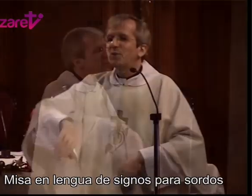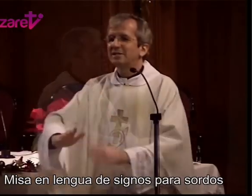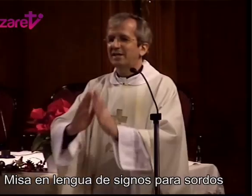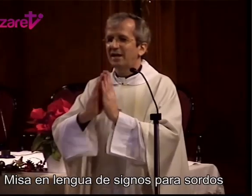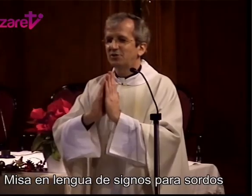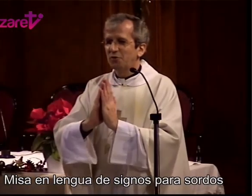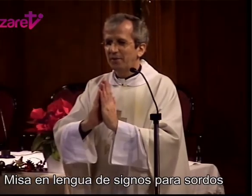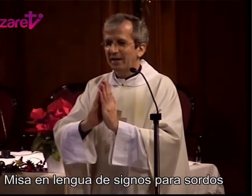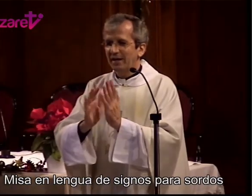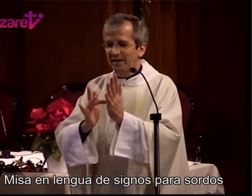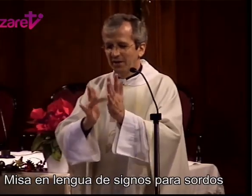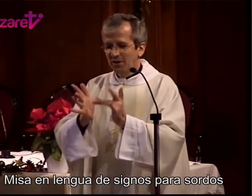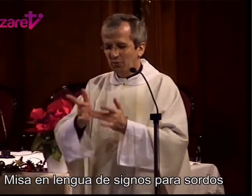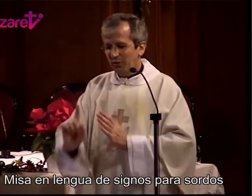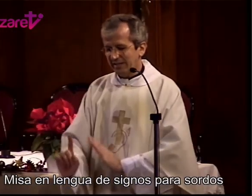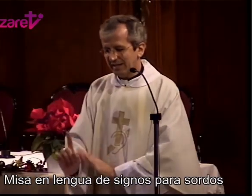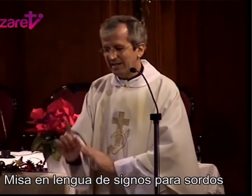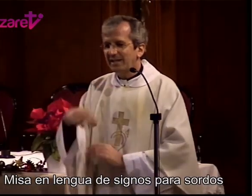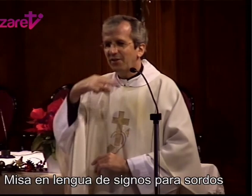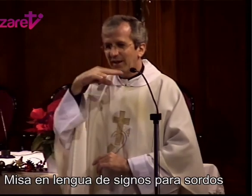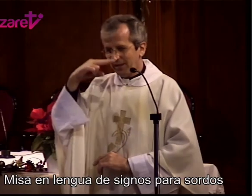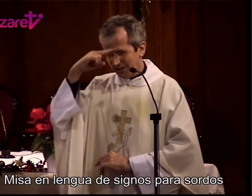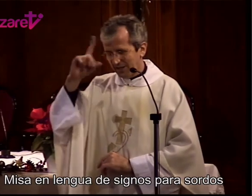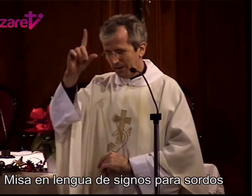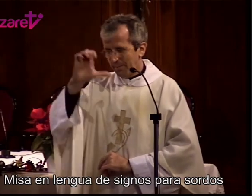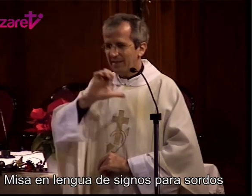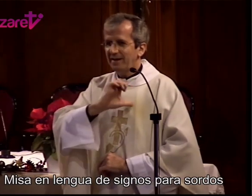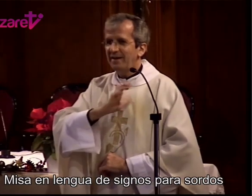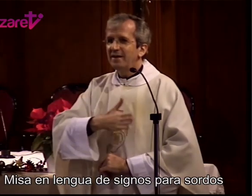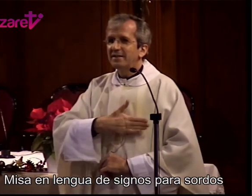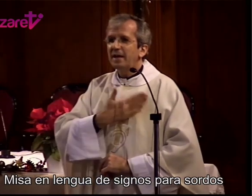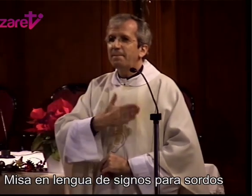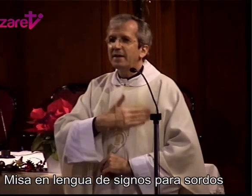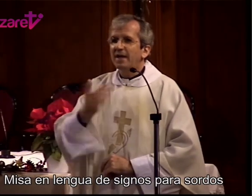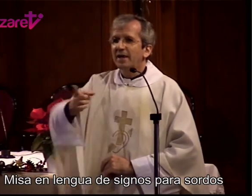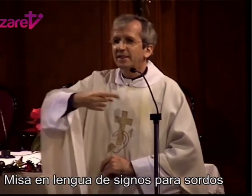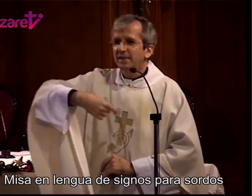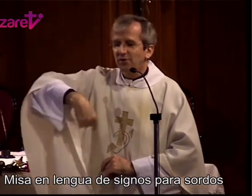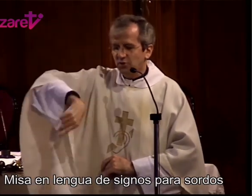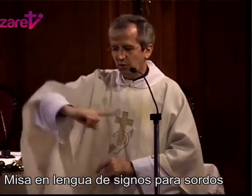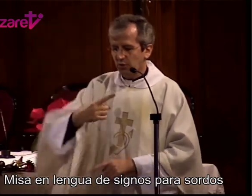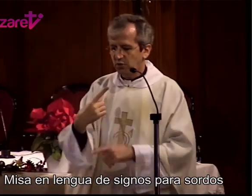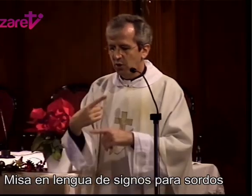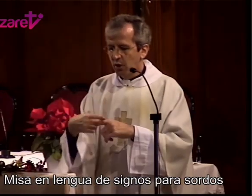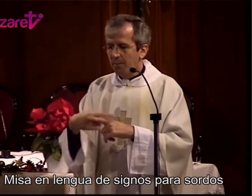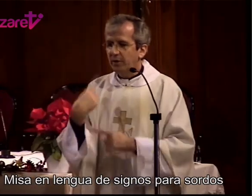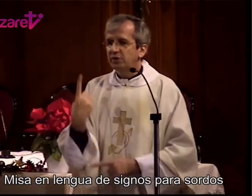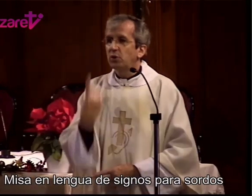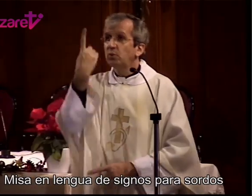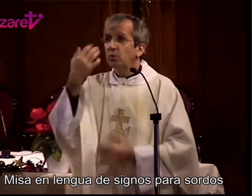nuestra súplica. Tú que estás sentado a la derecha del Padre, ten piedad de nosotros, porque solo tú